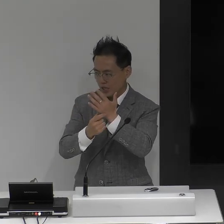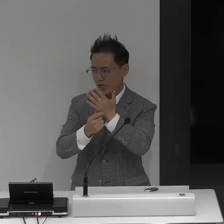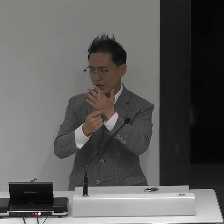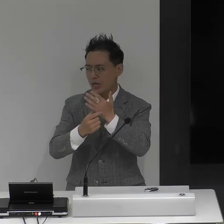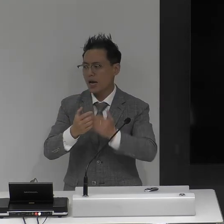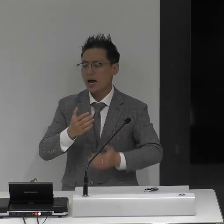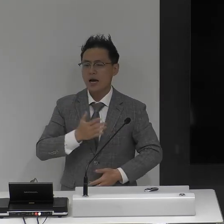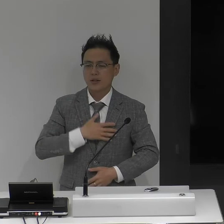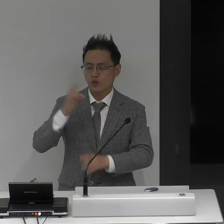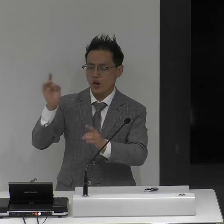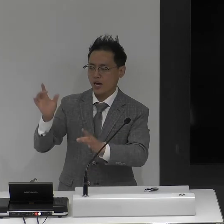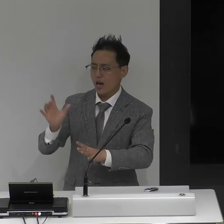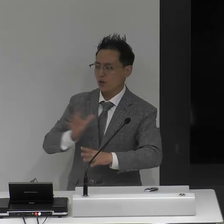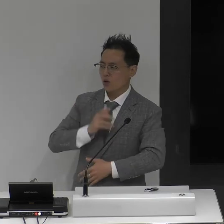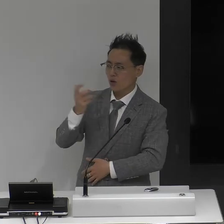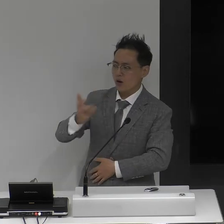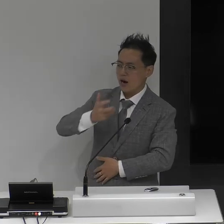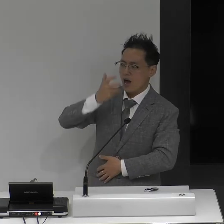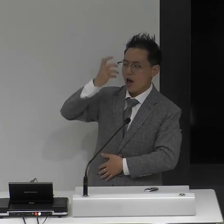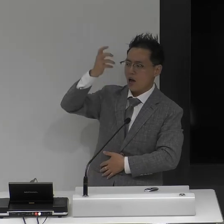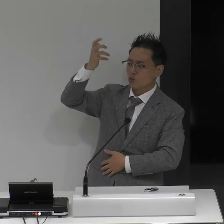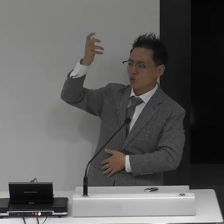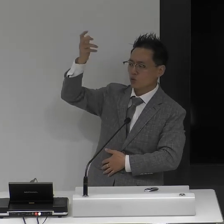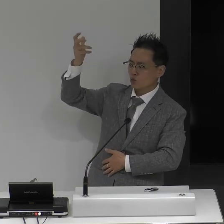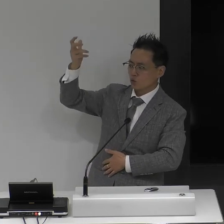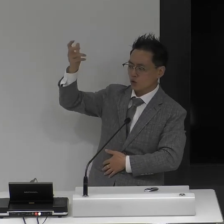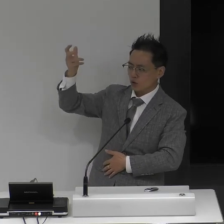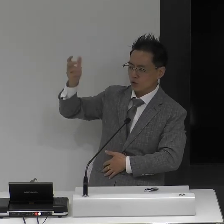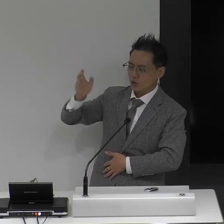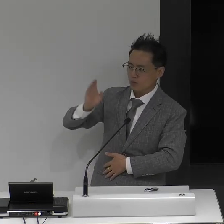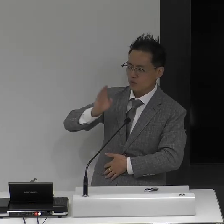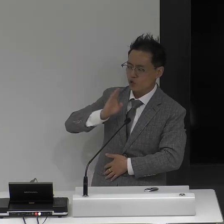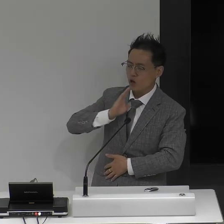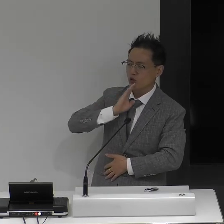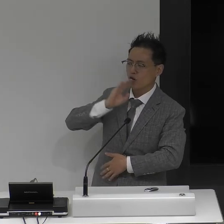표니 나의 놀라운 꿈 청령